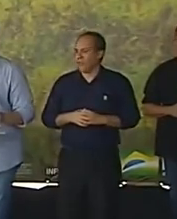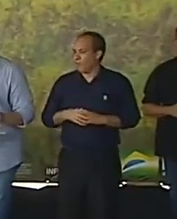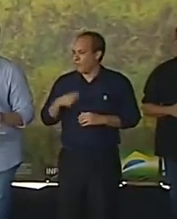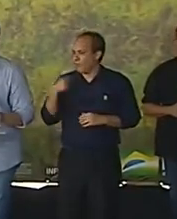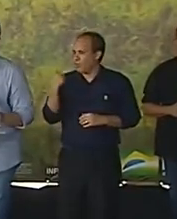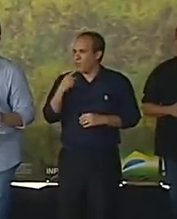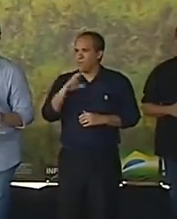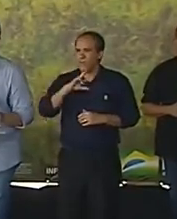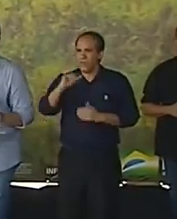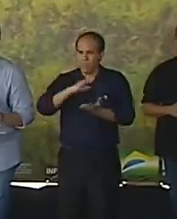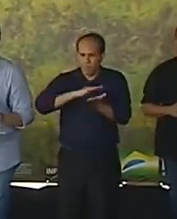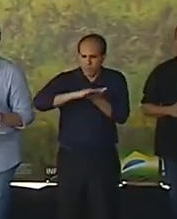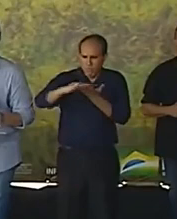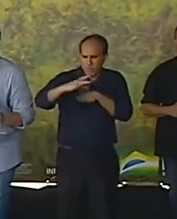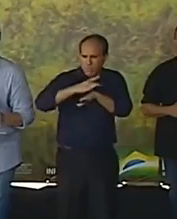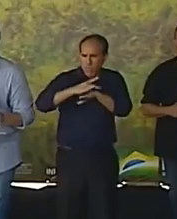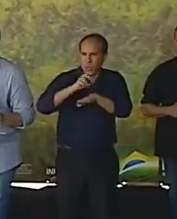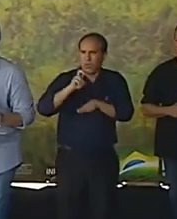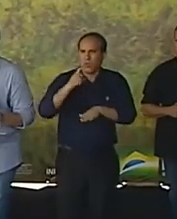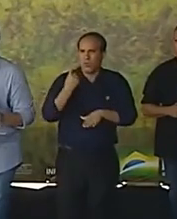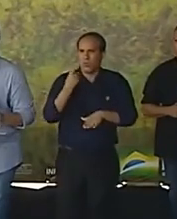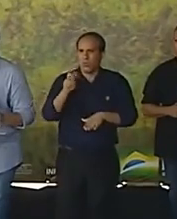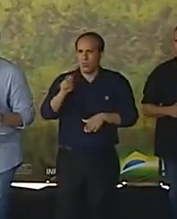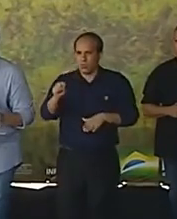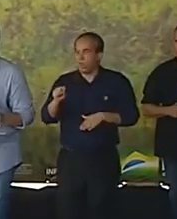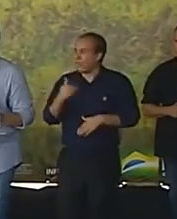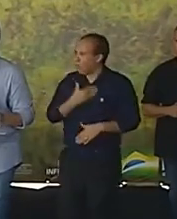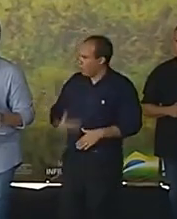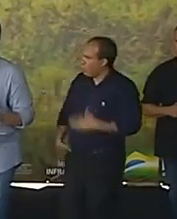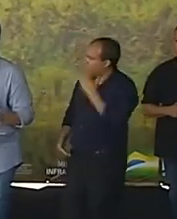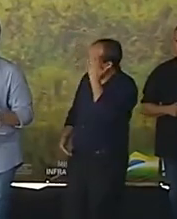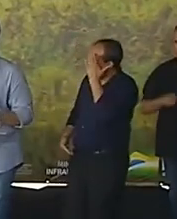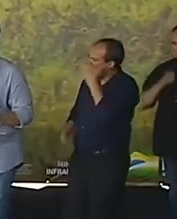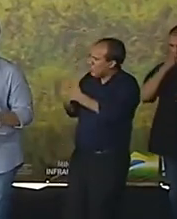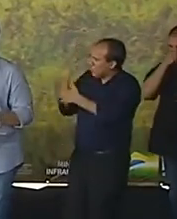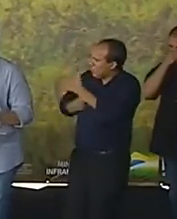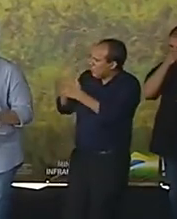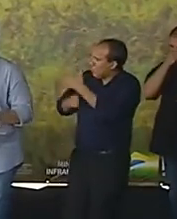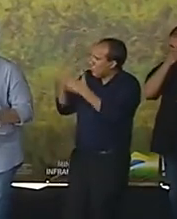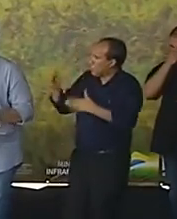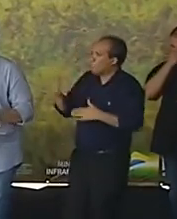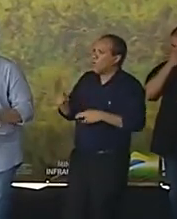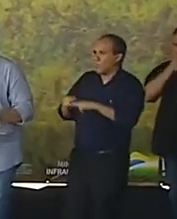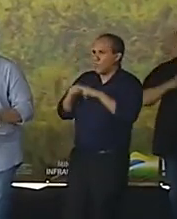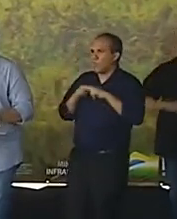Nós vamos pavimentar o 58, governador Mauro. A gente sabe da luta do senhor por isso.